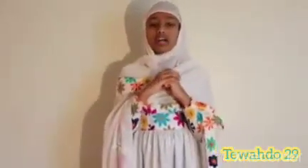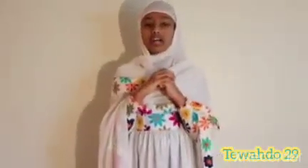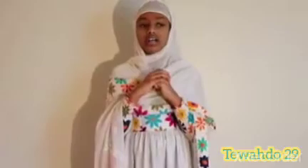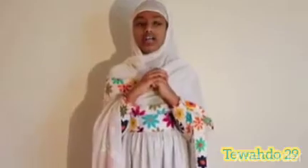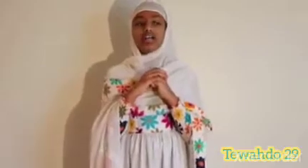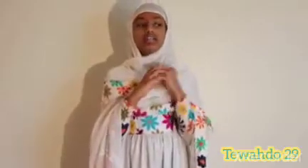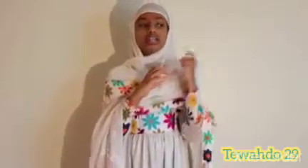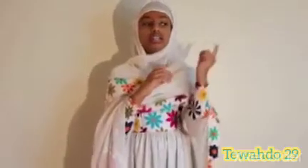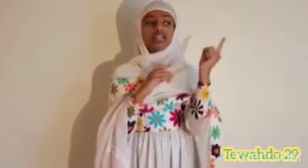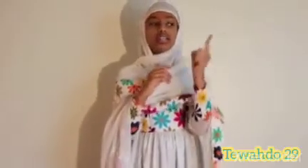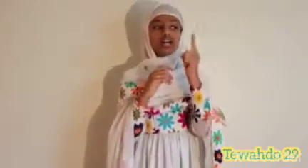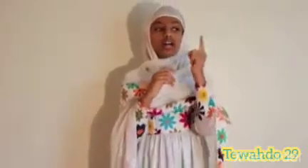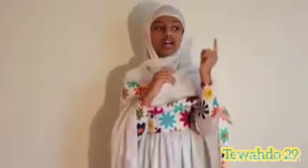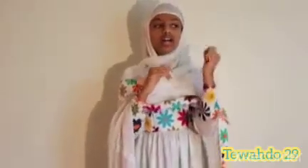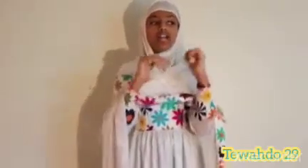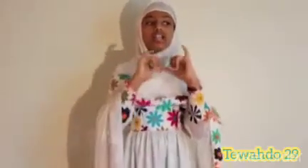አምላክ ዘላለም